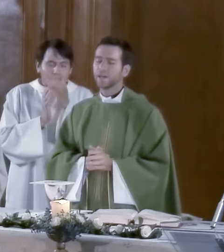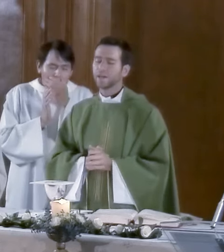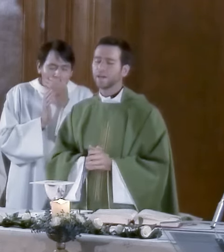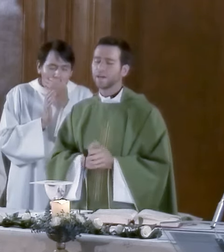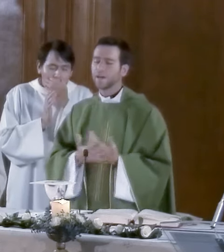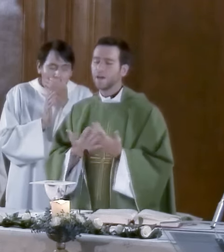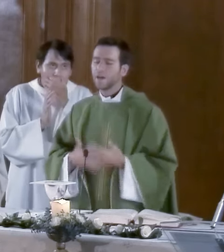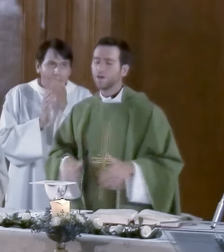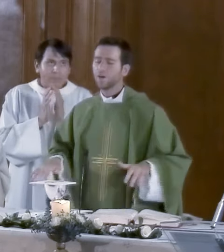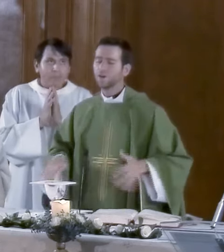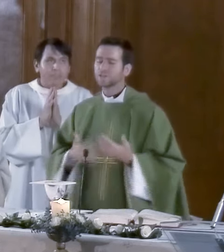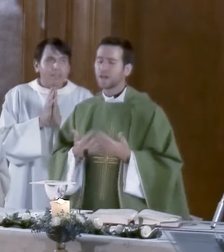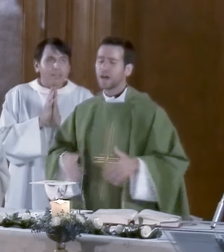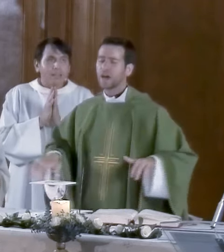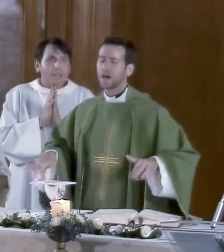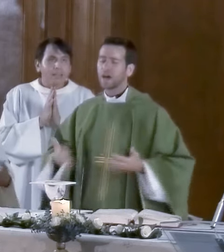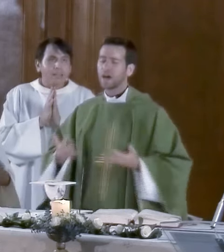gloria.